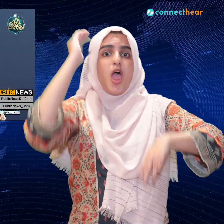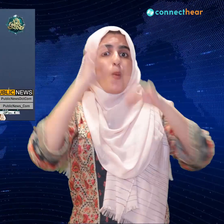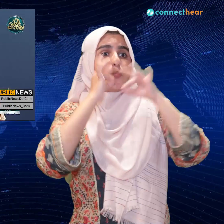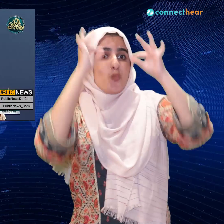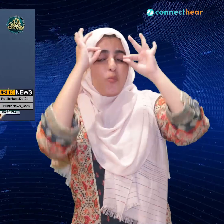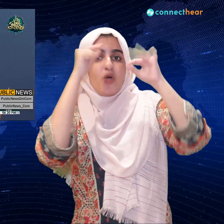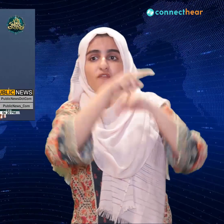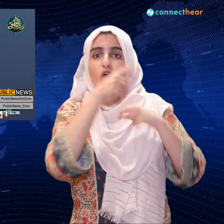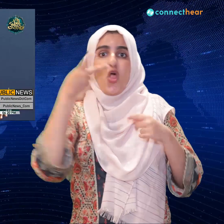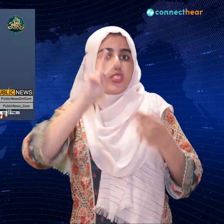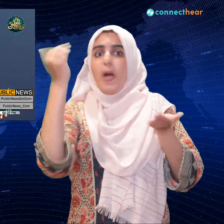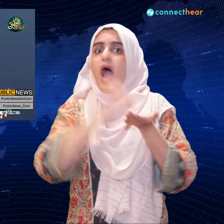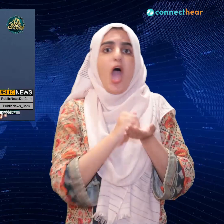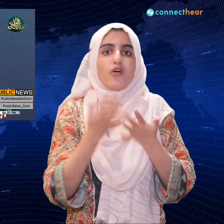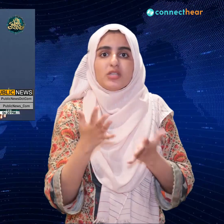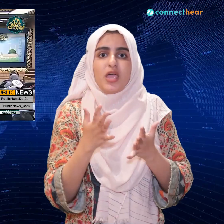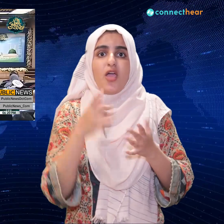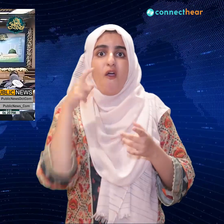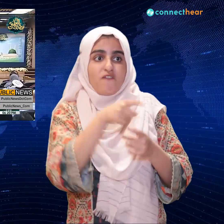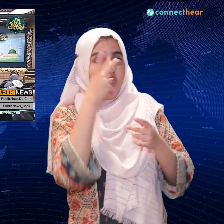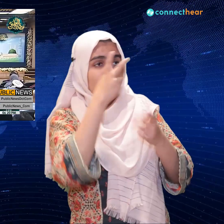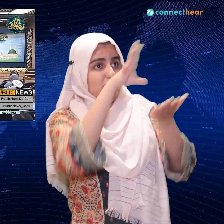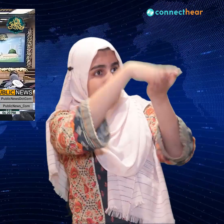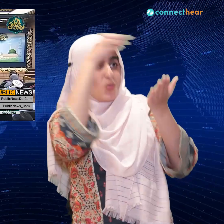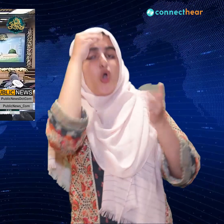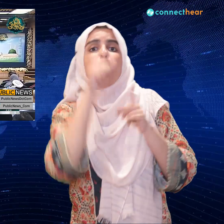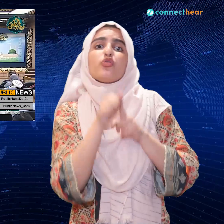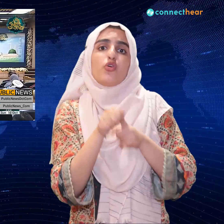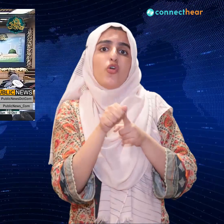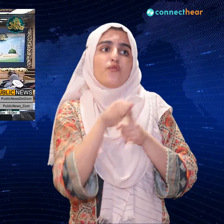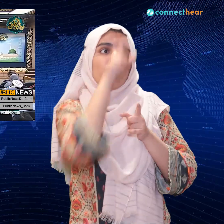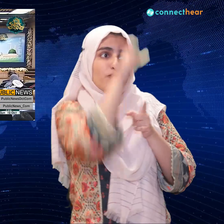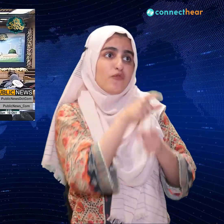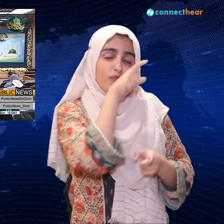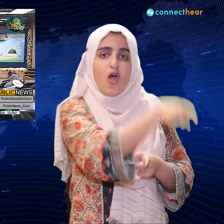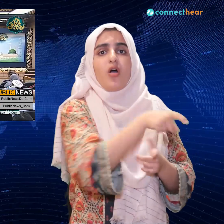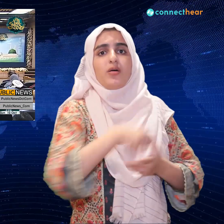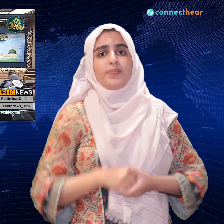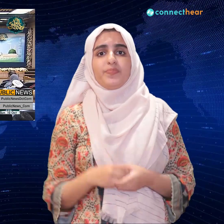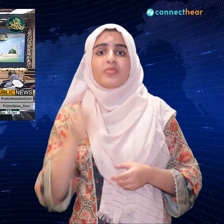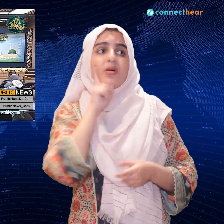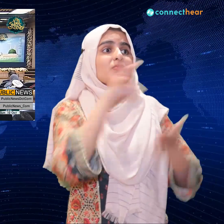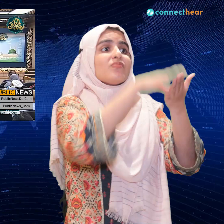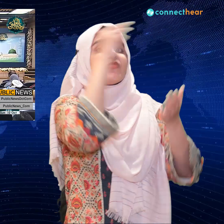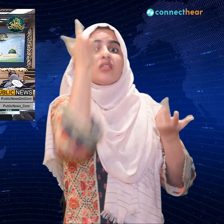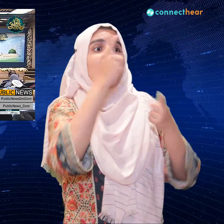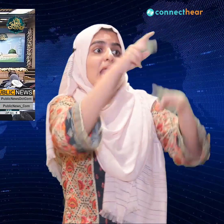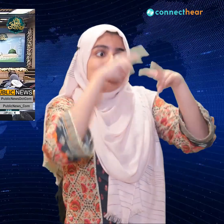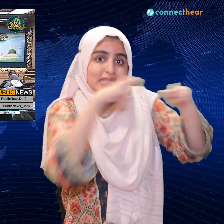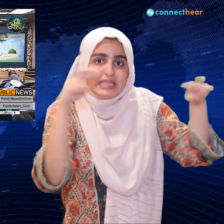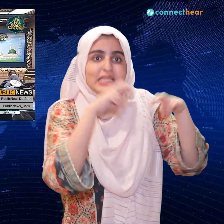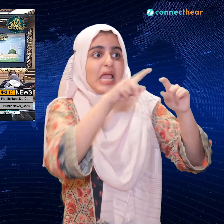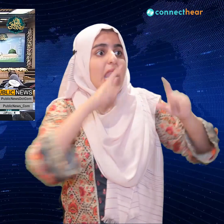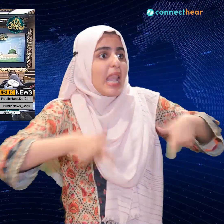ہے، جس کو اللہ کہہ رہا ہے اپنا رول ماڈل بناؤ، تو آپ اس کو رول ماڈل تب بنائیں گے آپ کو پتا تو چلے کہ رول ماڈل